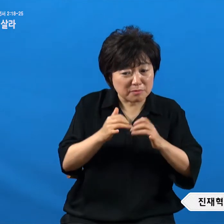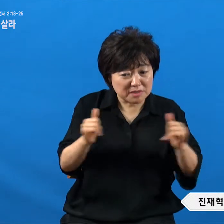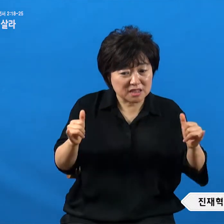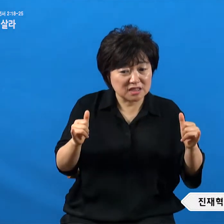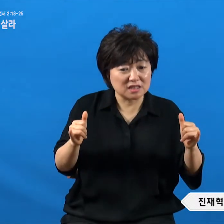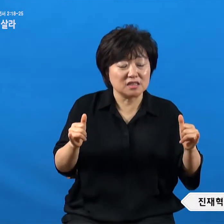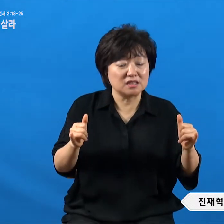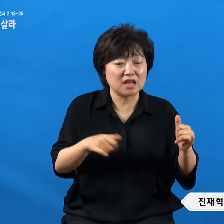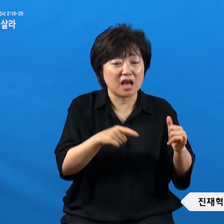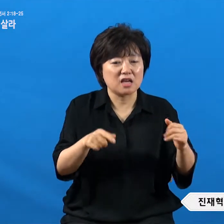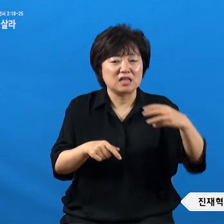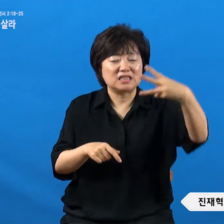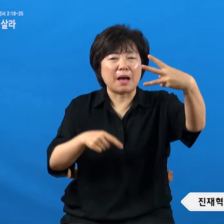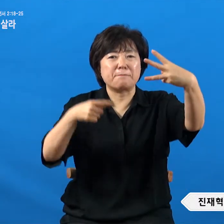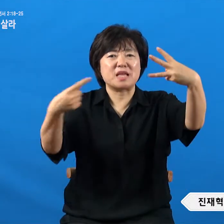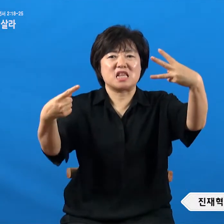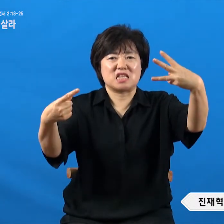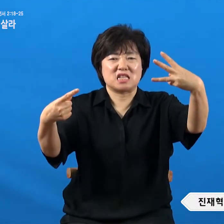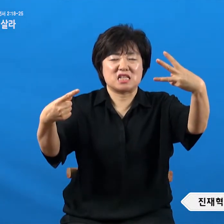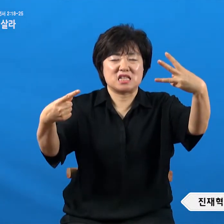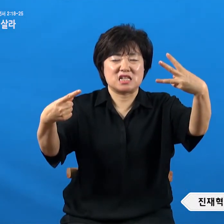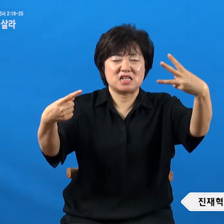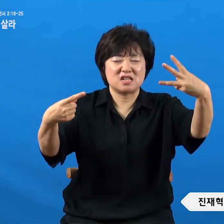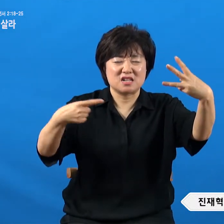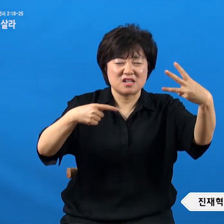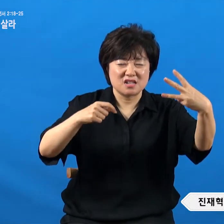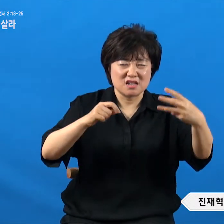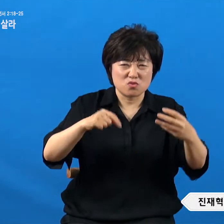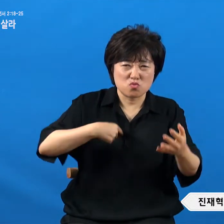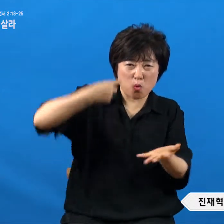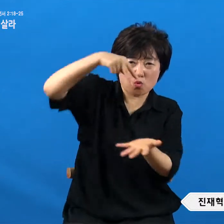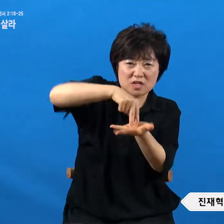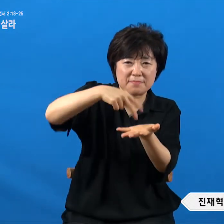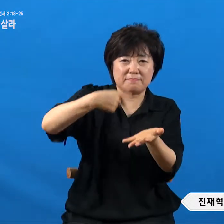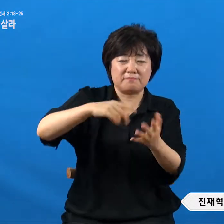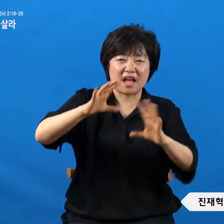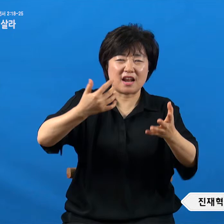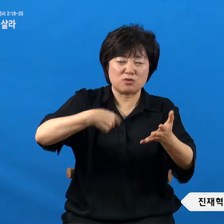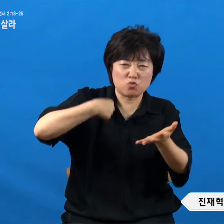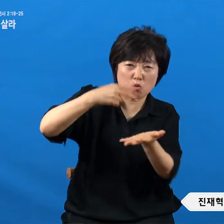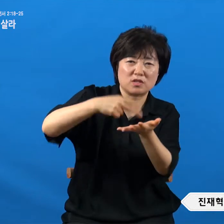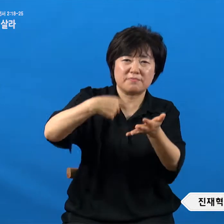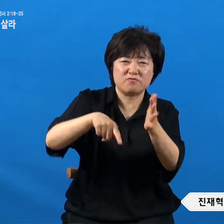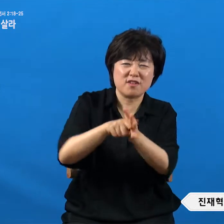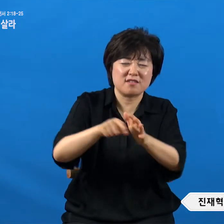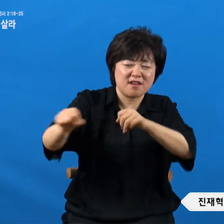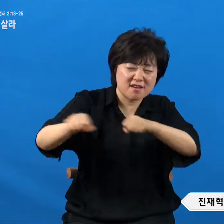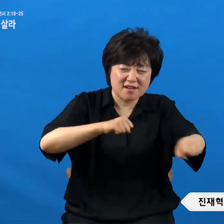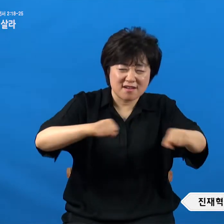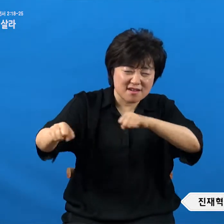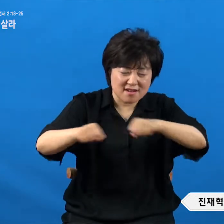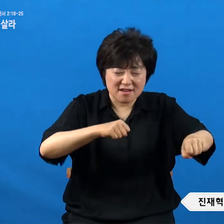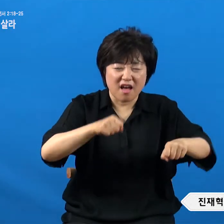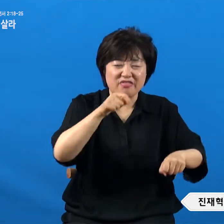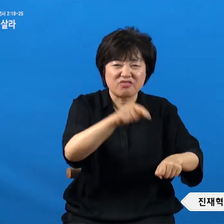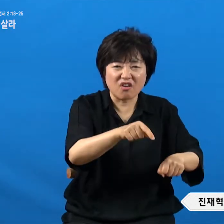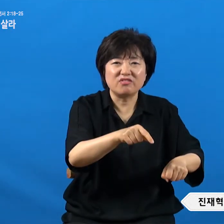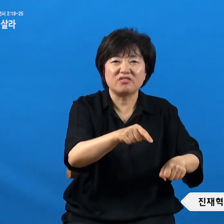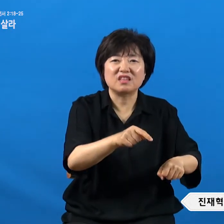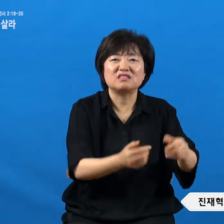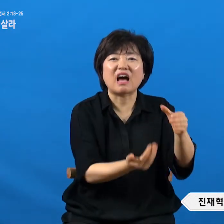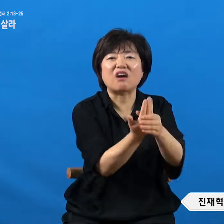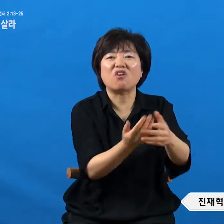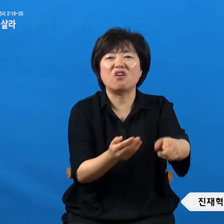민족이 함께 일어나서 우리의 마음을 표현했던 3.1 운동을 알았더라면 우리가 한국